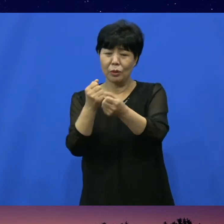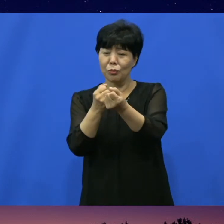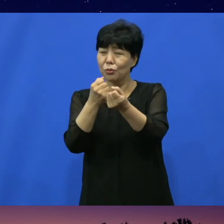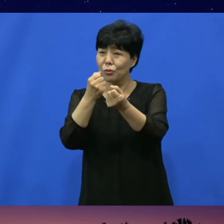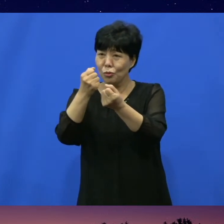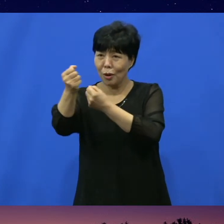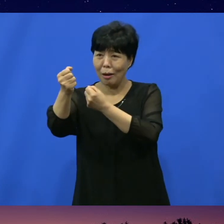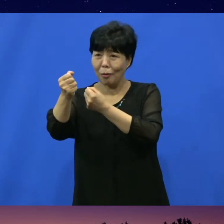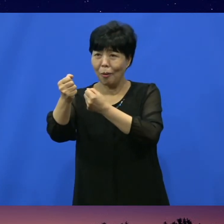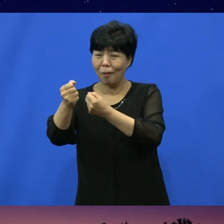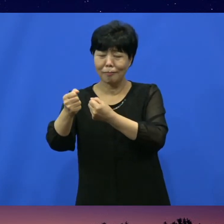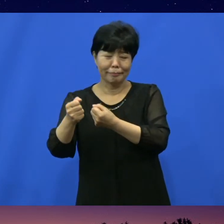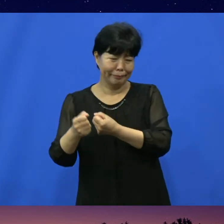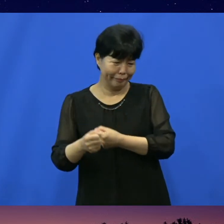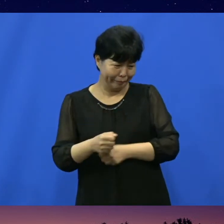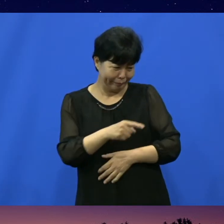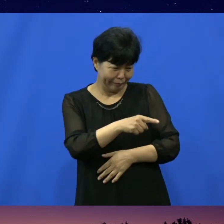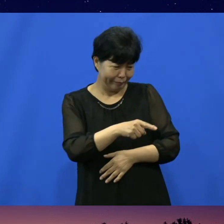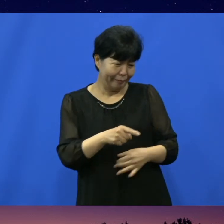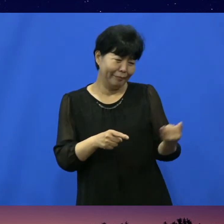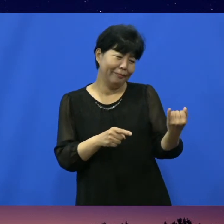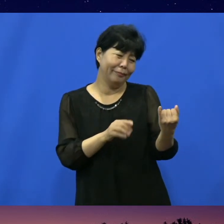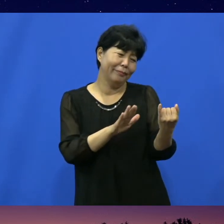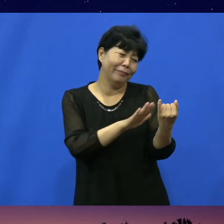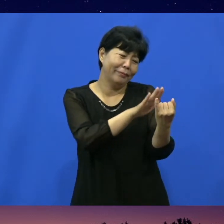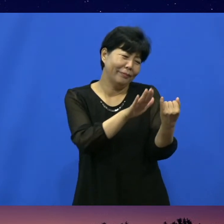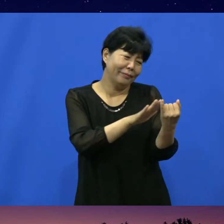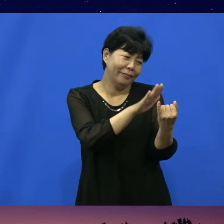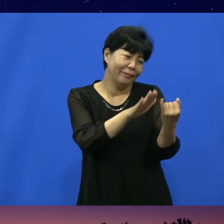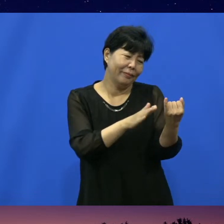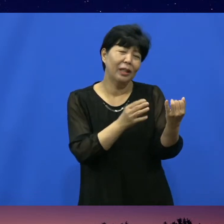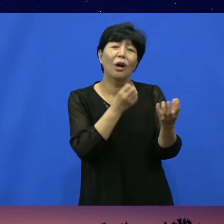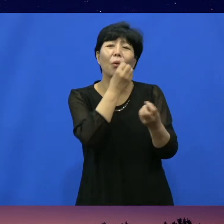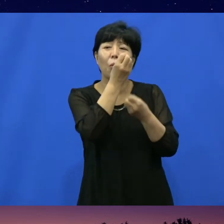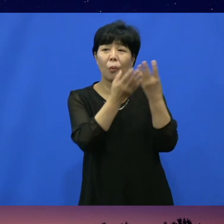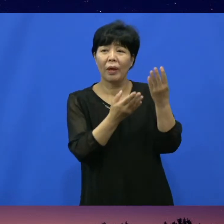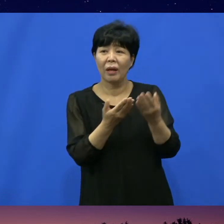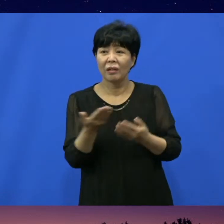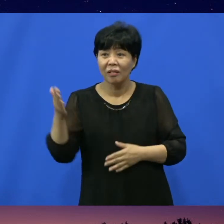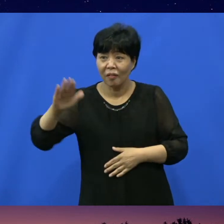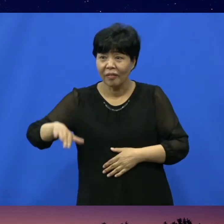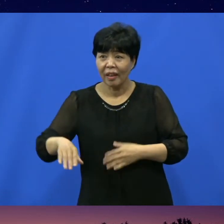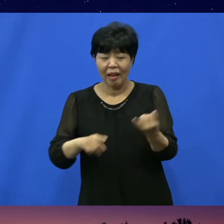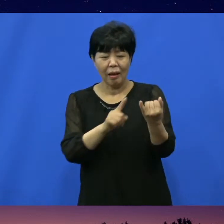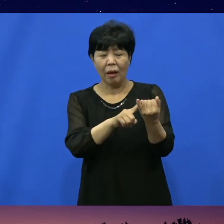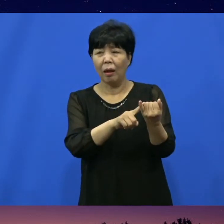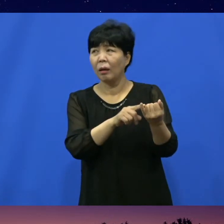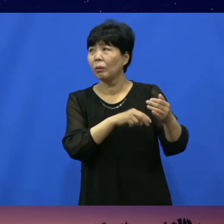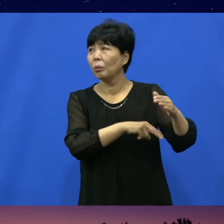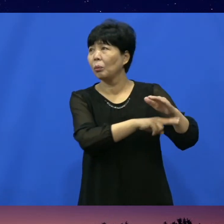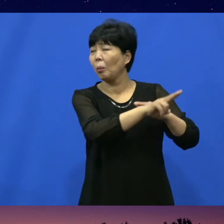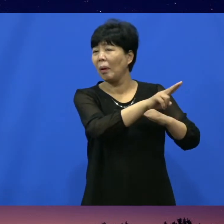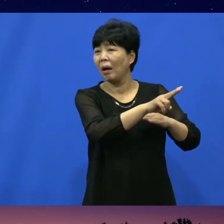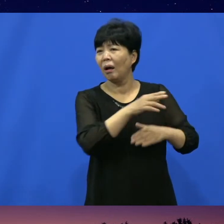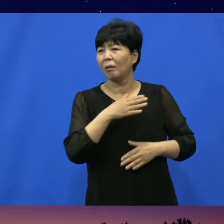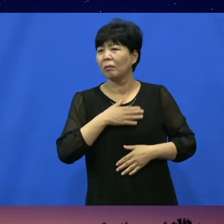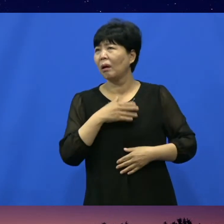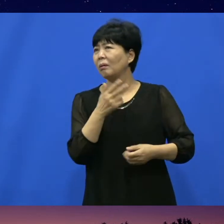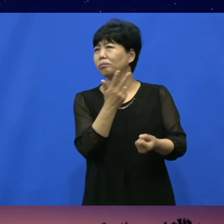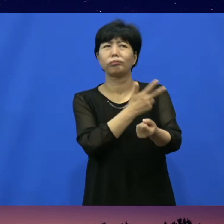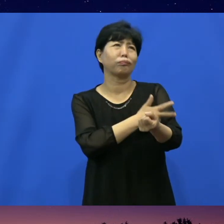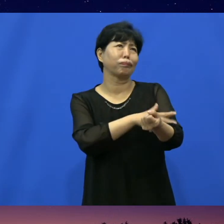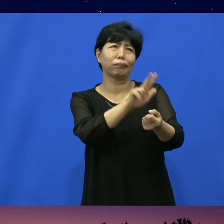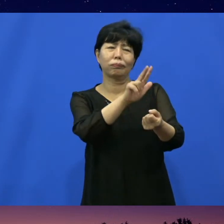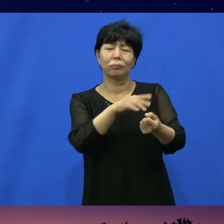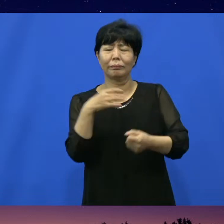내려놓고 술라미를 향하여 사랑을 구해하지만 술라미는 도망을 가요. 내가 당신의 사랑을 받기는 너무 부담스럽다는